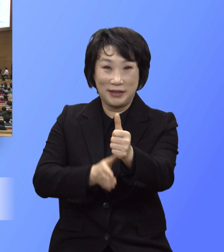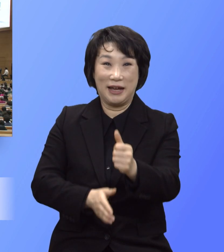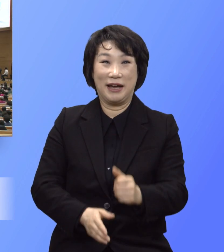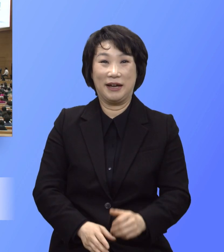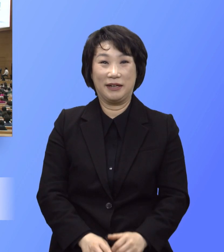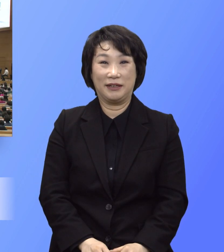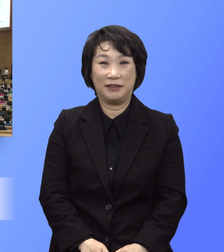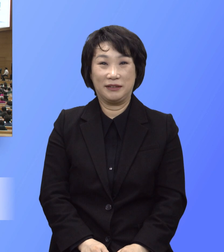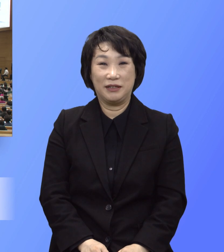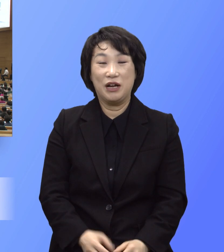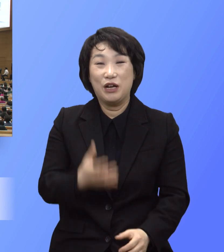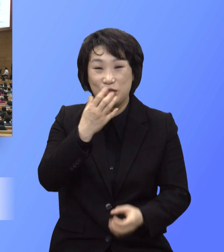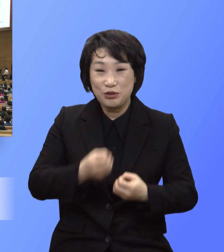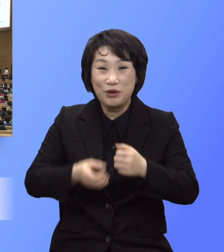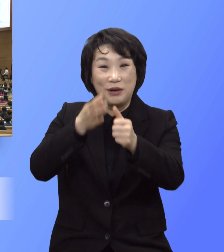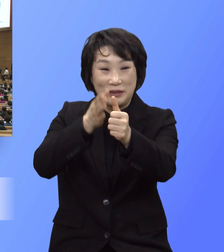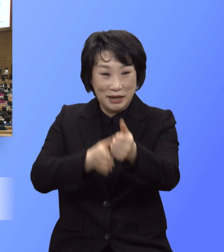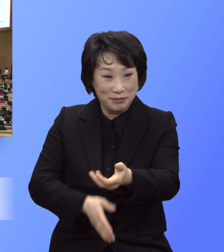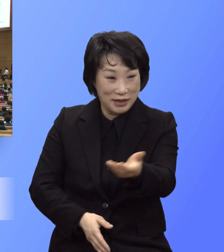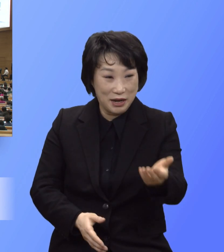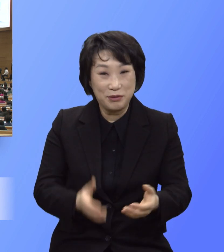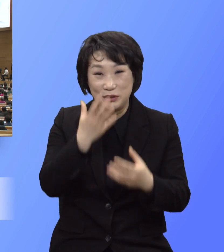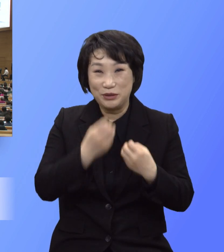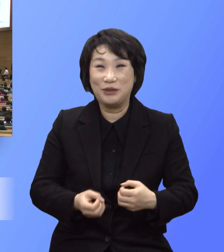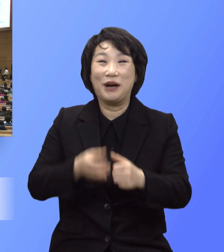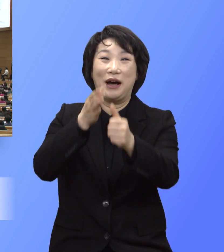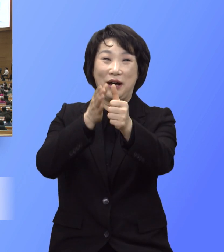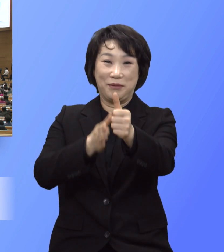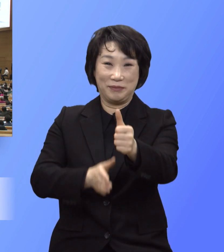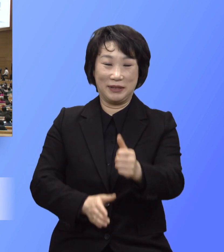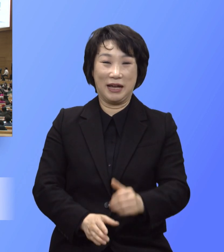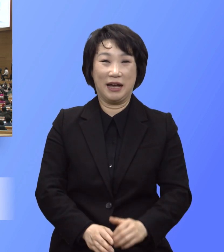축원합니다. 축원합니다. 축원합니다.